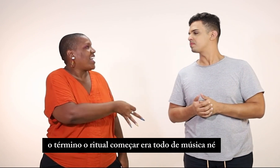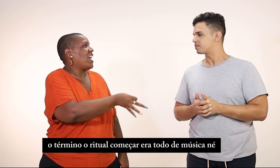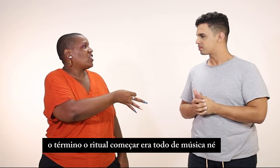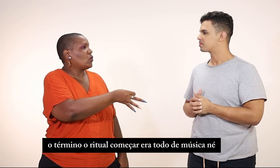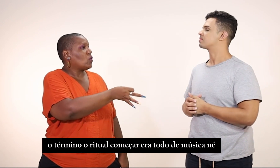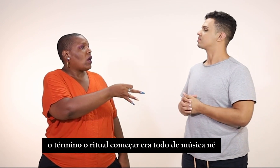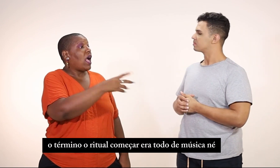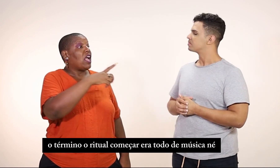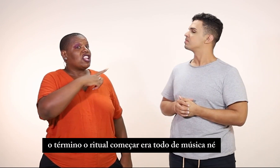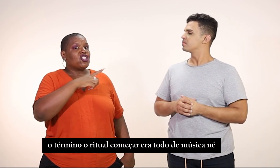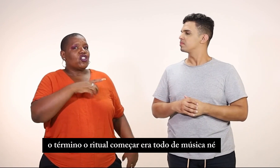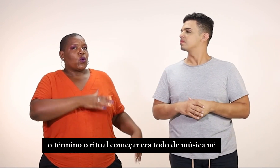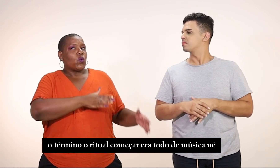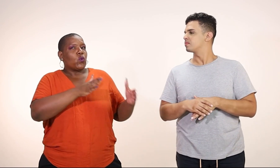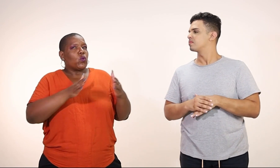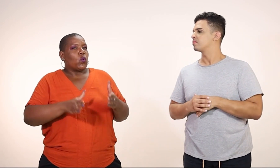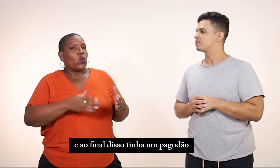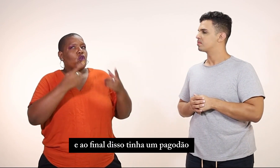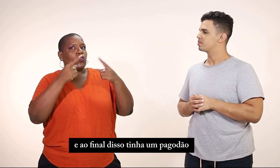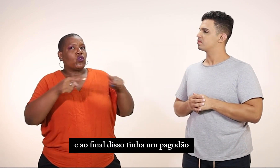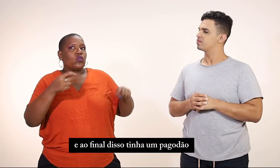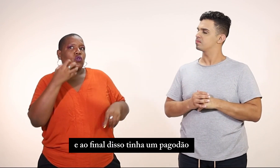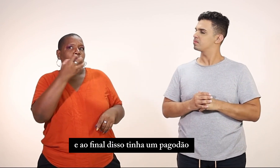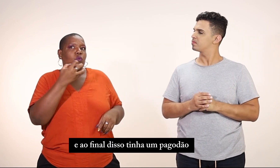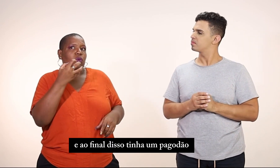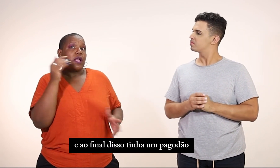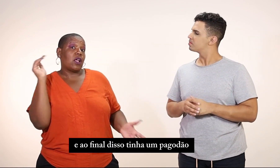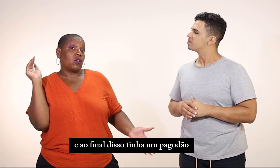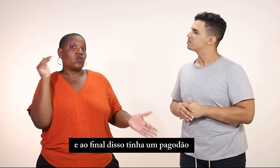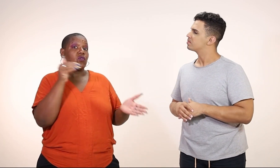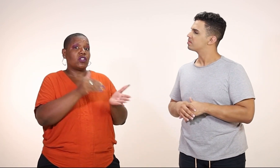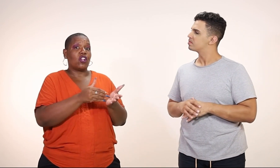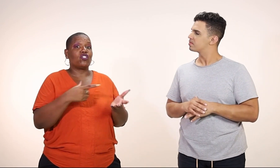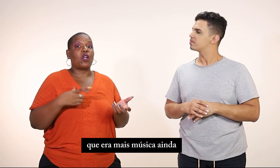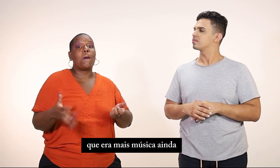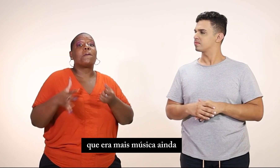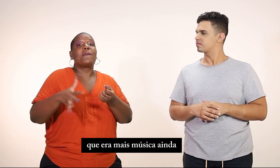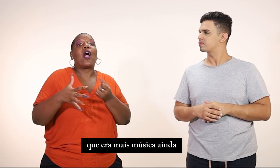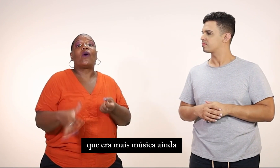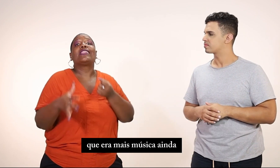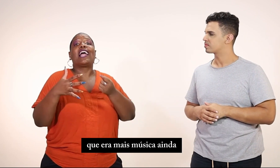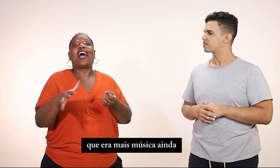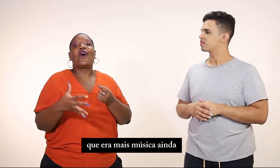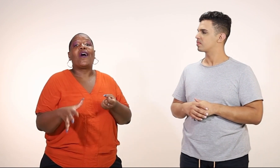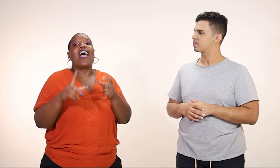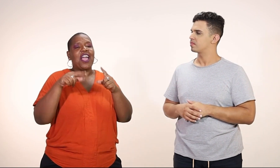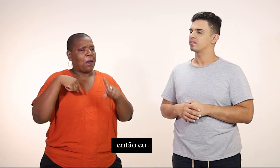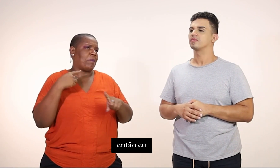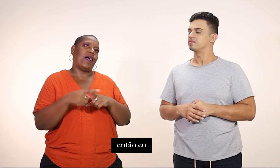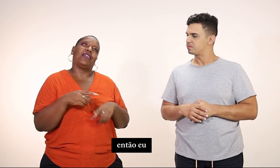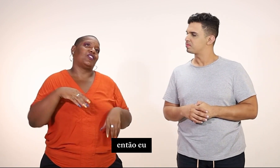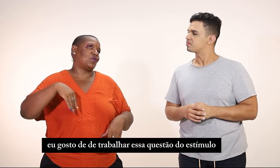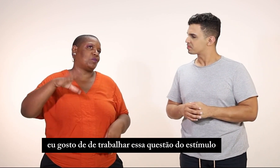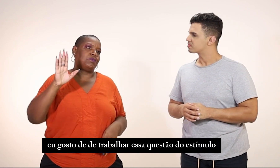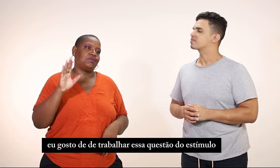era todo de música, né? E ao final disso tinha um pagodão, que era mais música ainda. Então eu